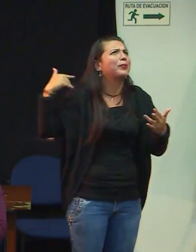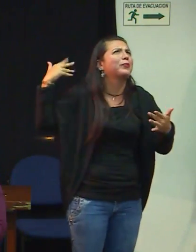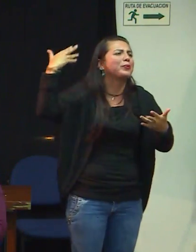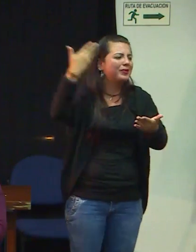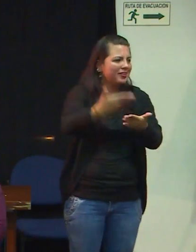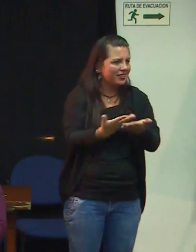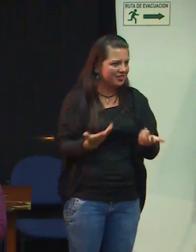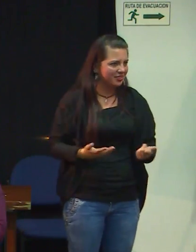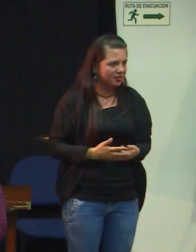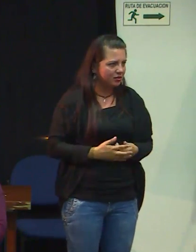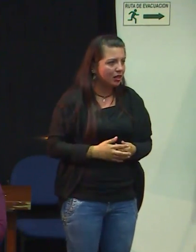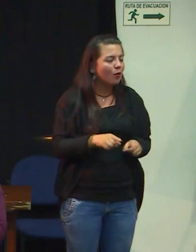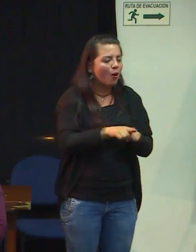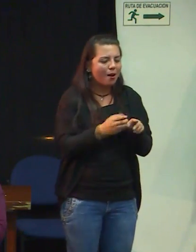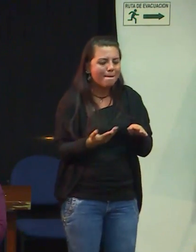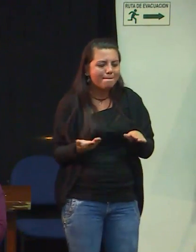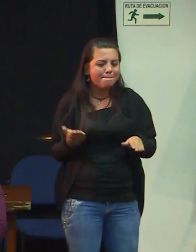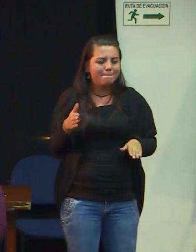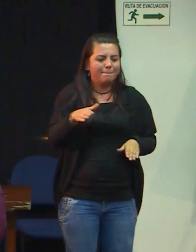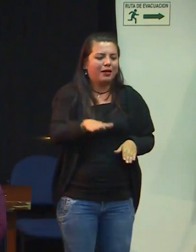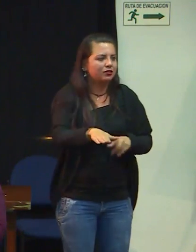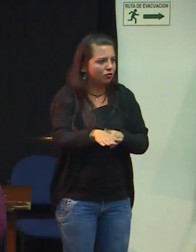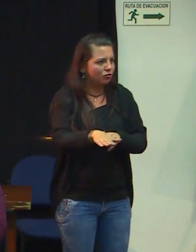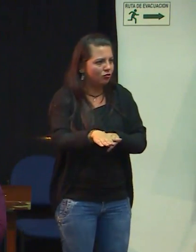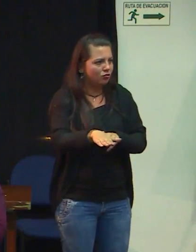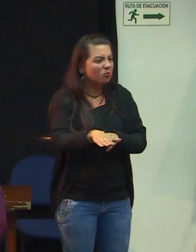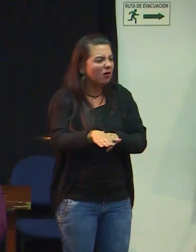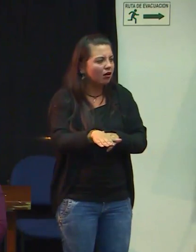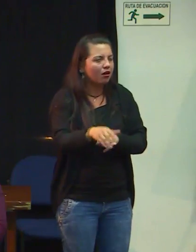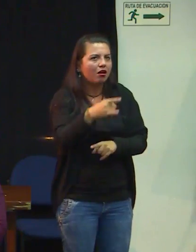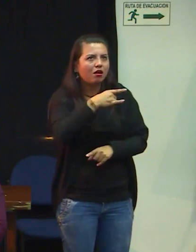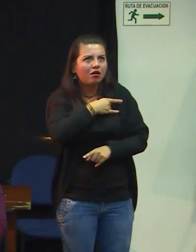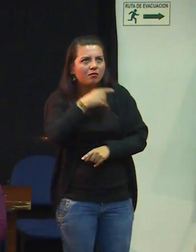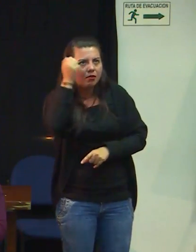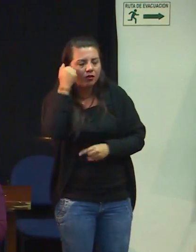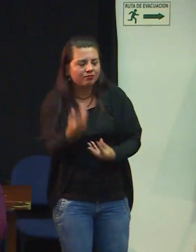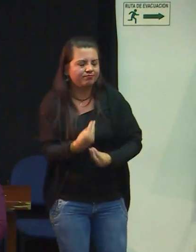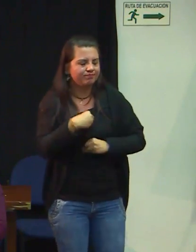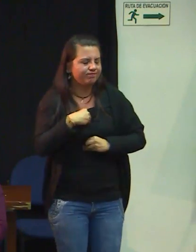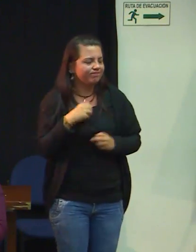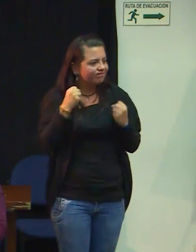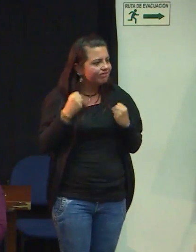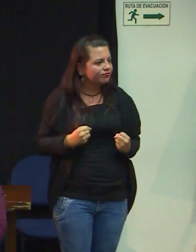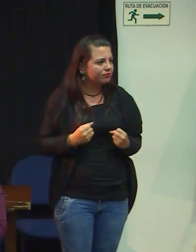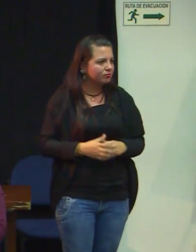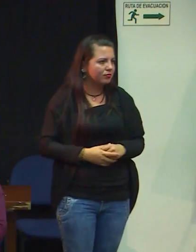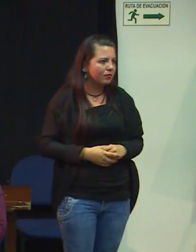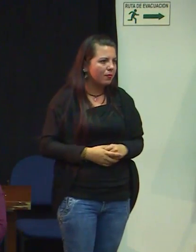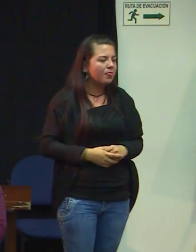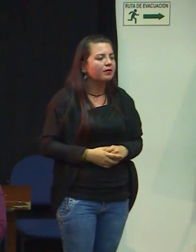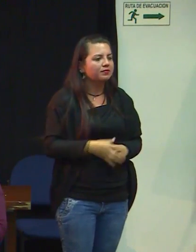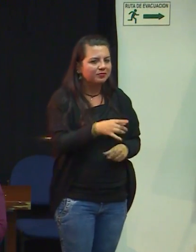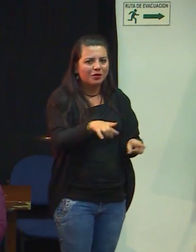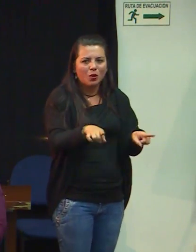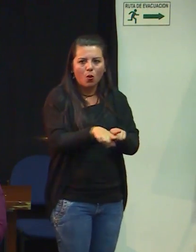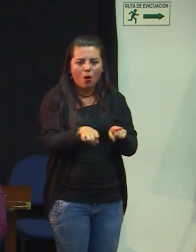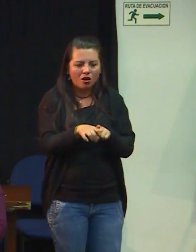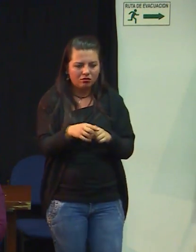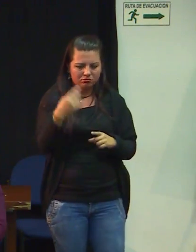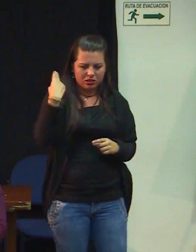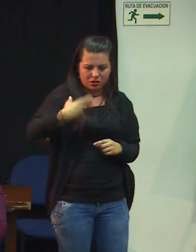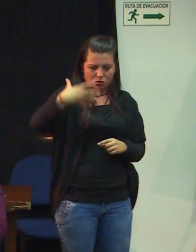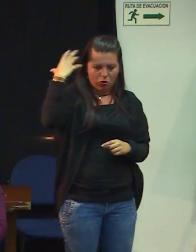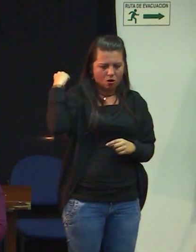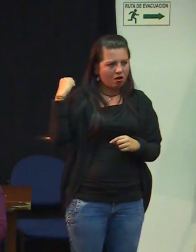empezar entonces a apropiarnos de lo que es la Universidad Pedagógica. seguir, digamos, como en esa línea de la